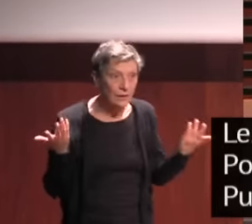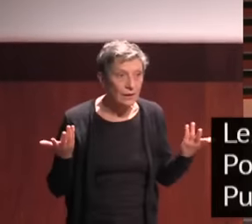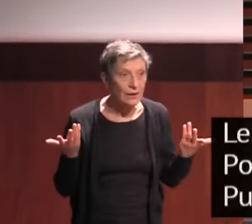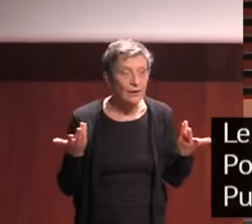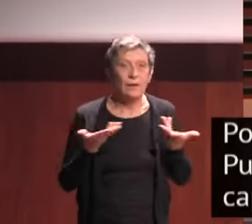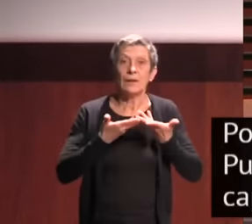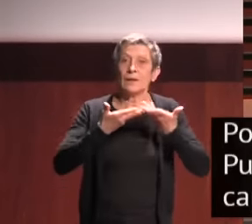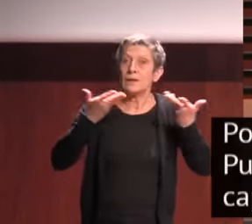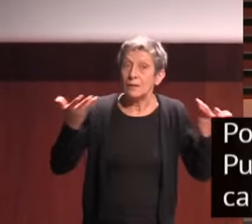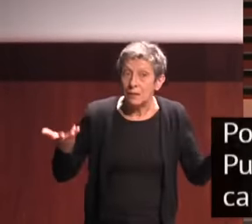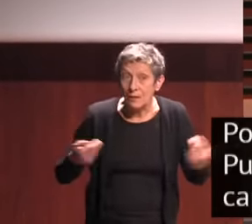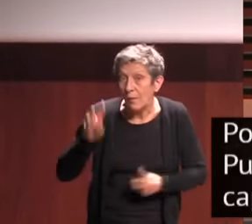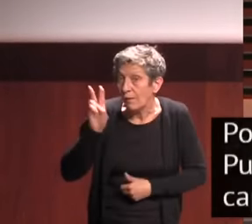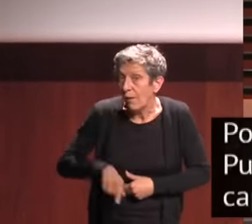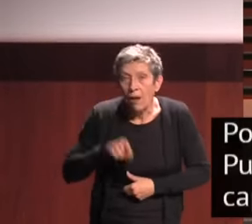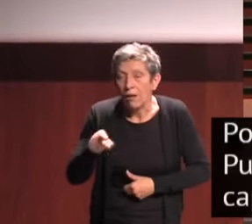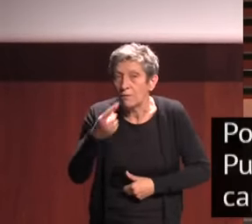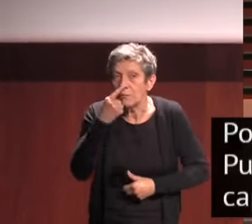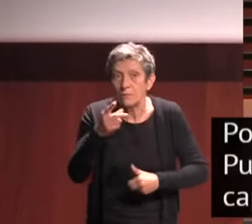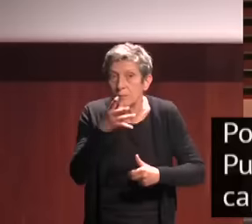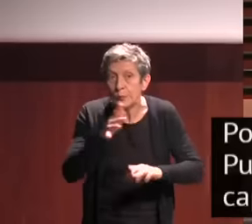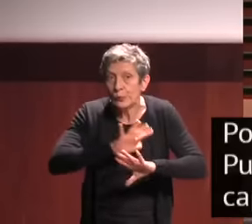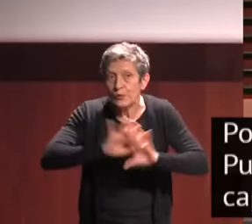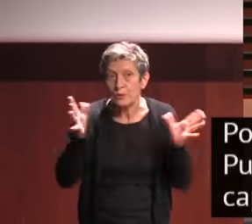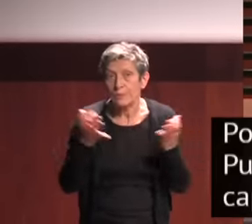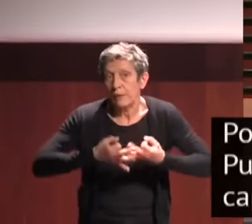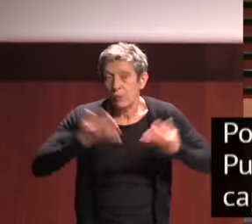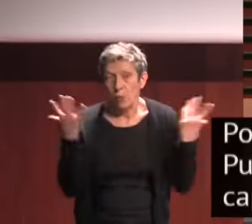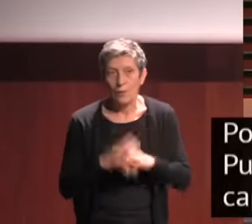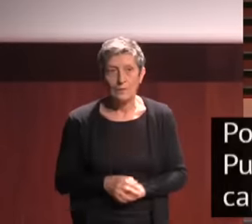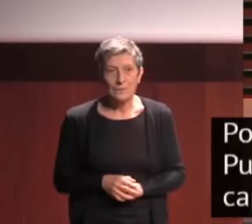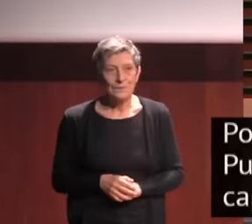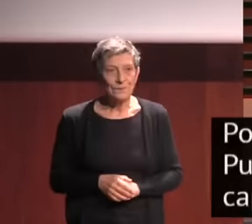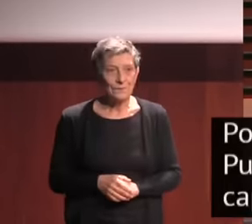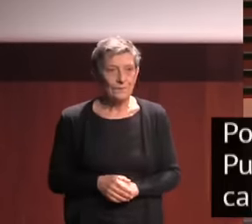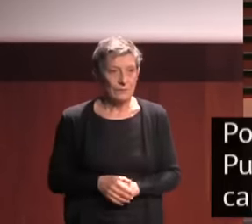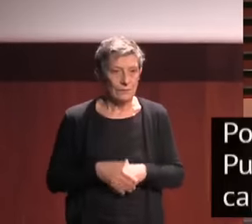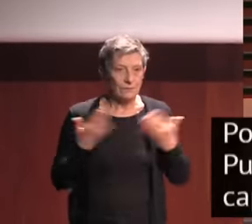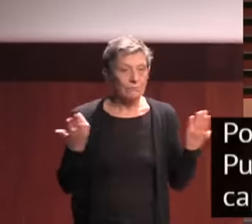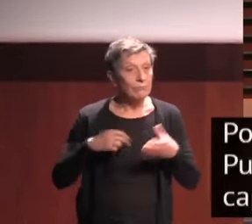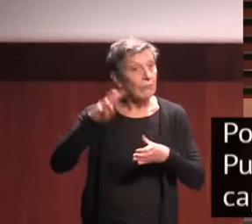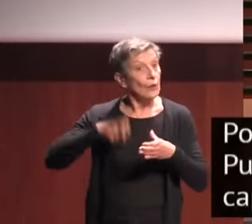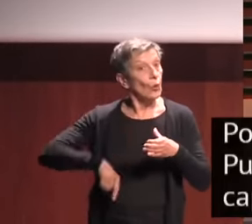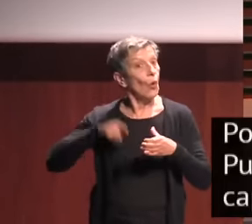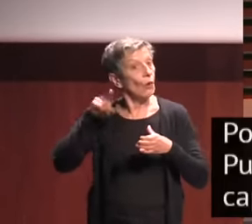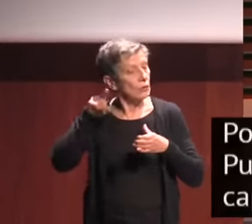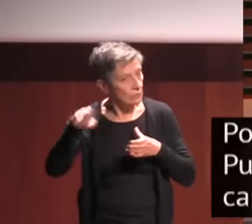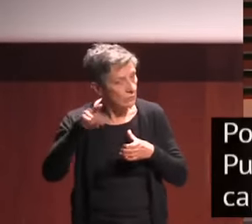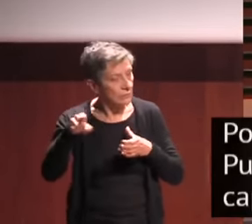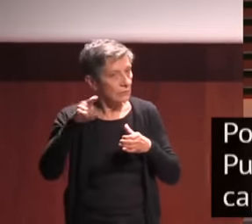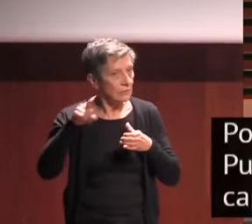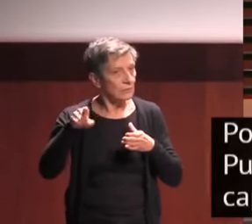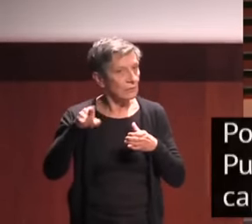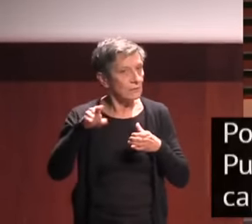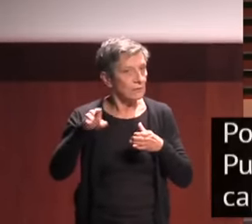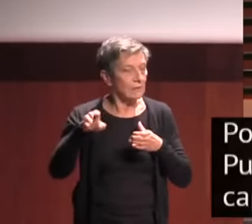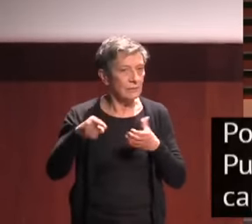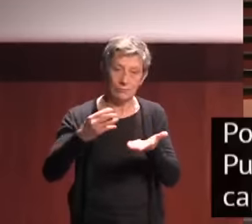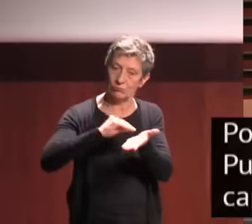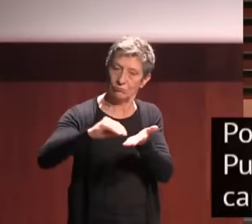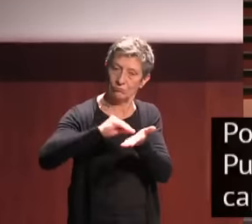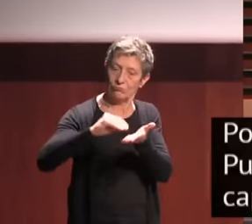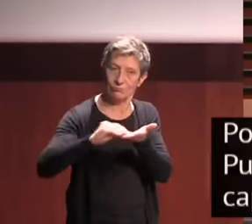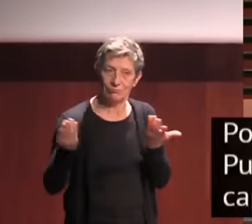le rendrait impensable. On comprend bien que l'ethnologue prête sa plume pour pallier les difficultés du